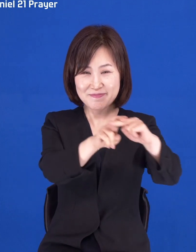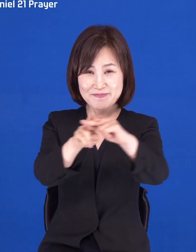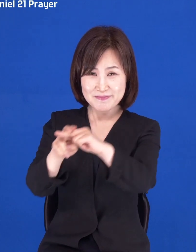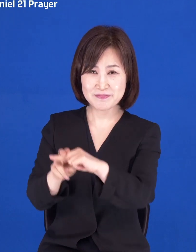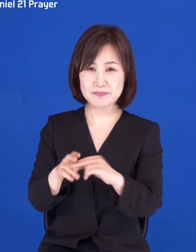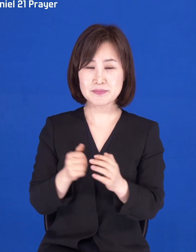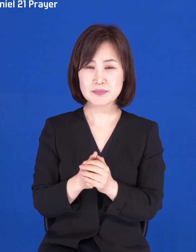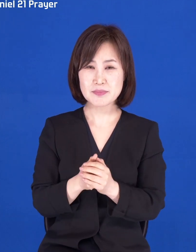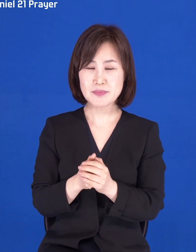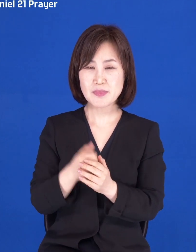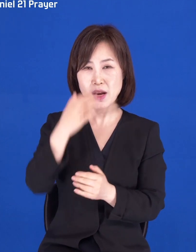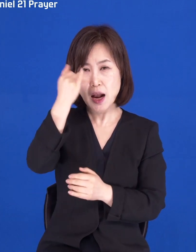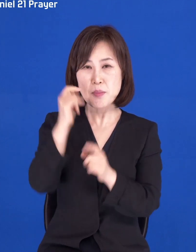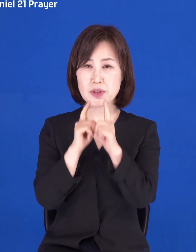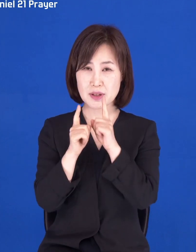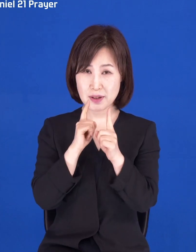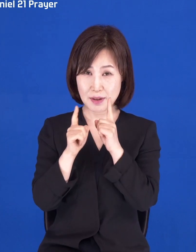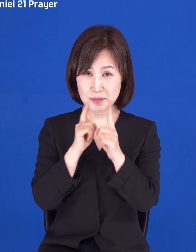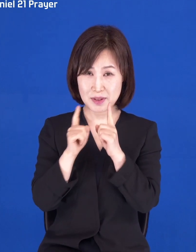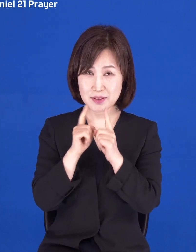이렇게 말씀하셨습니다.